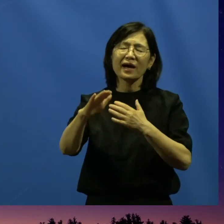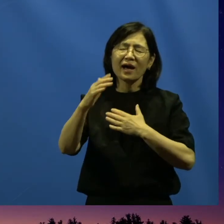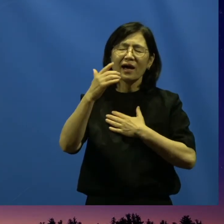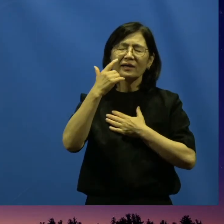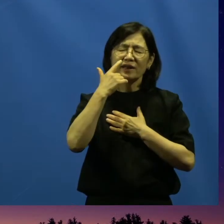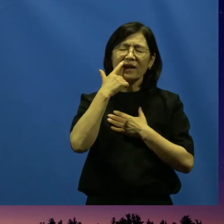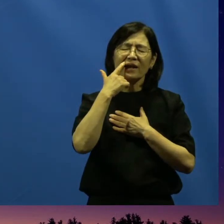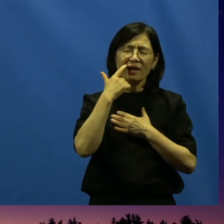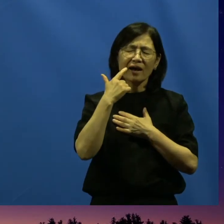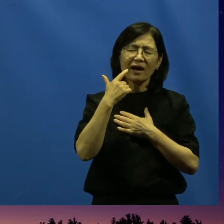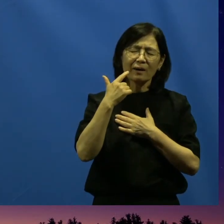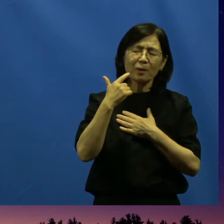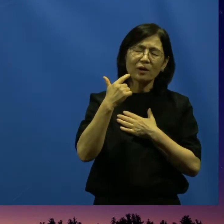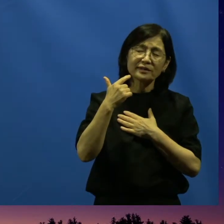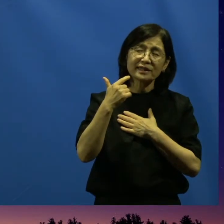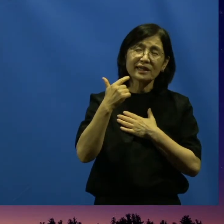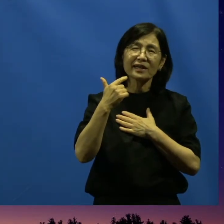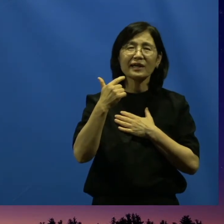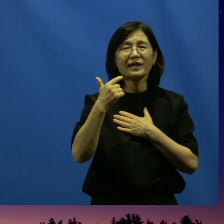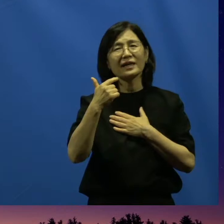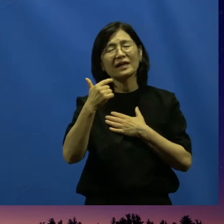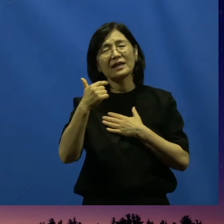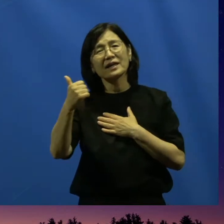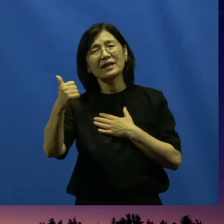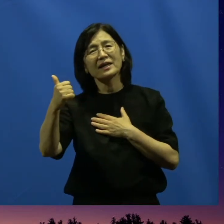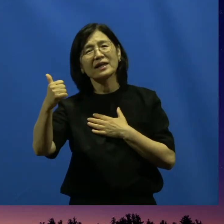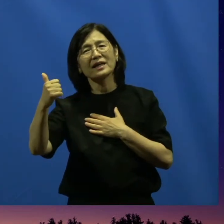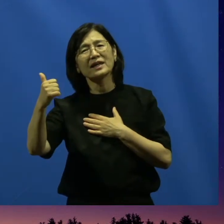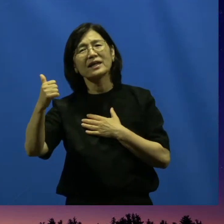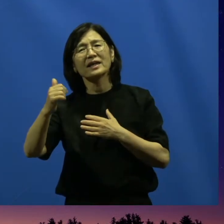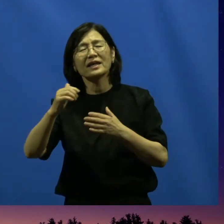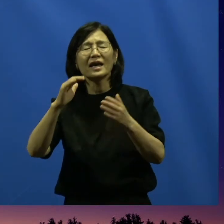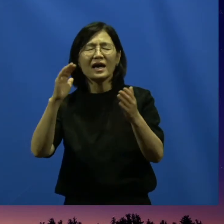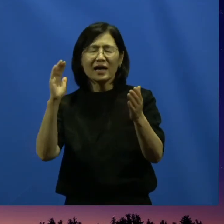사랑합니다 내 아버지.